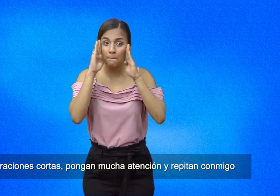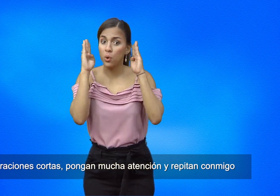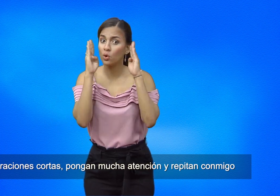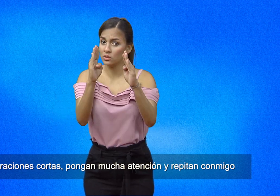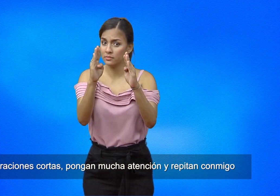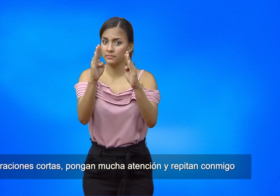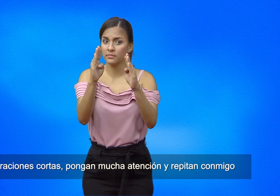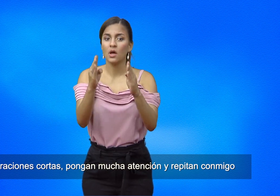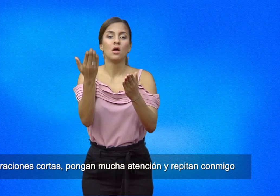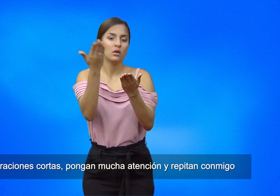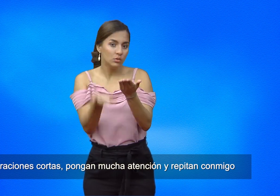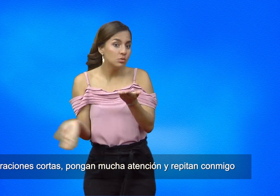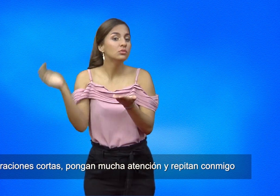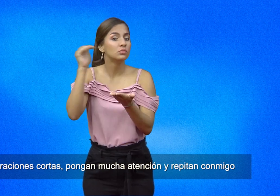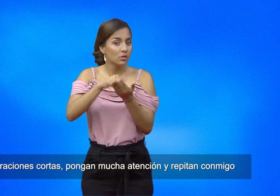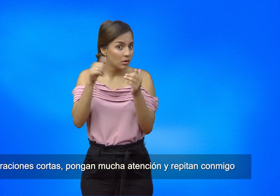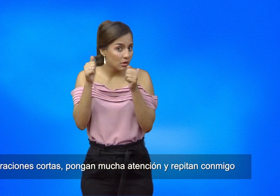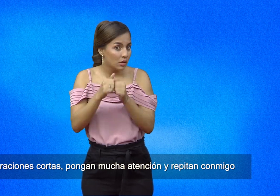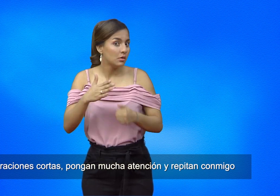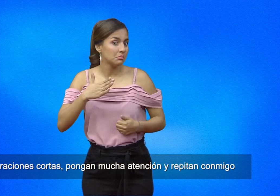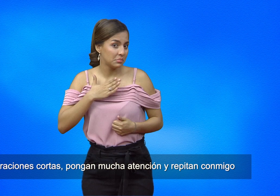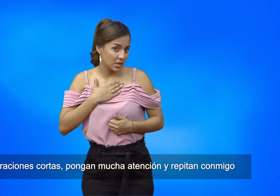mucha atención y repita conmigo